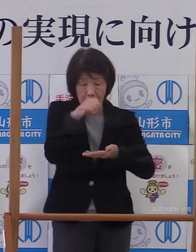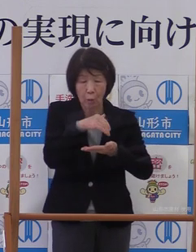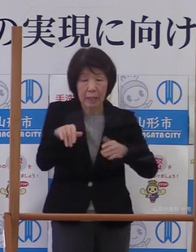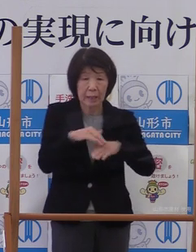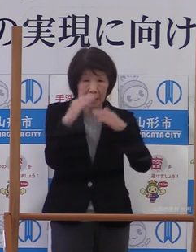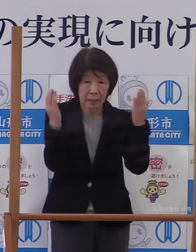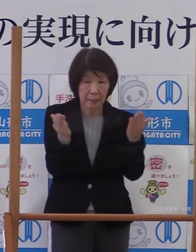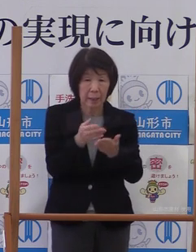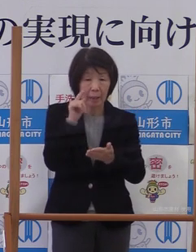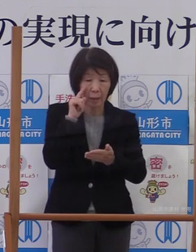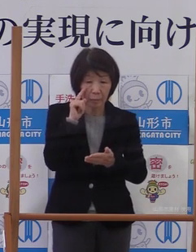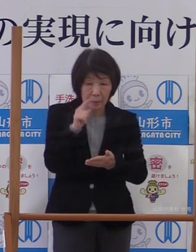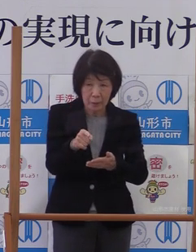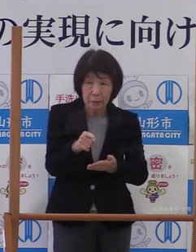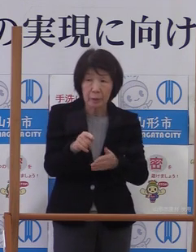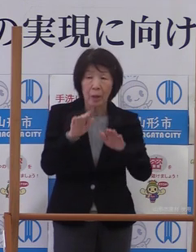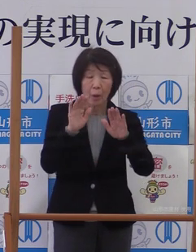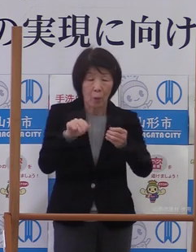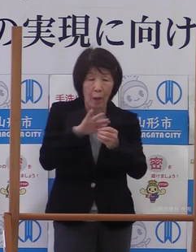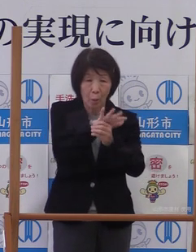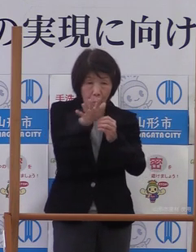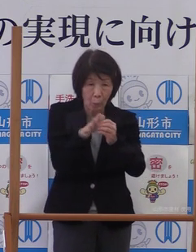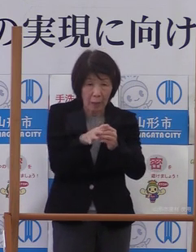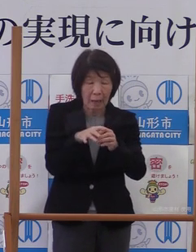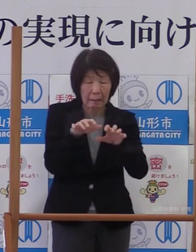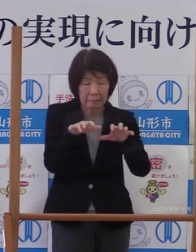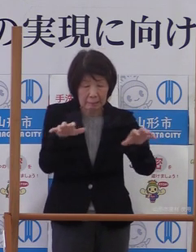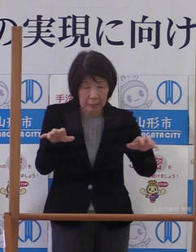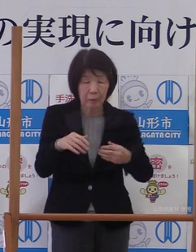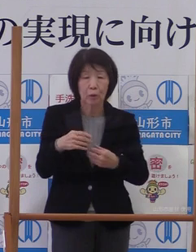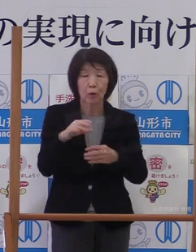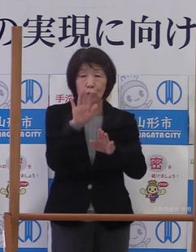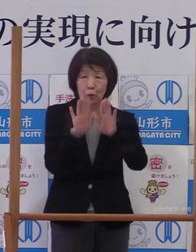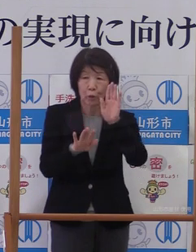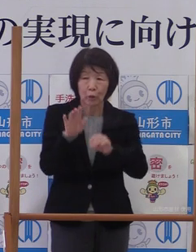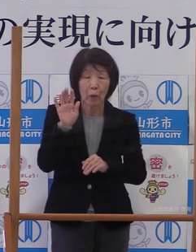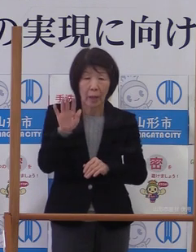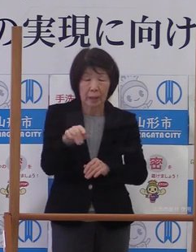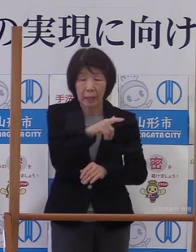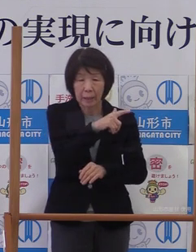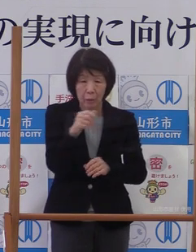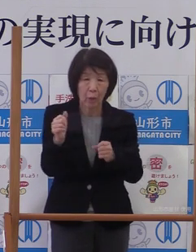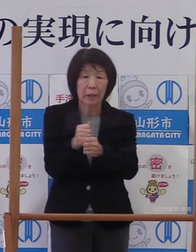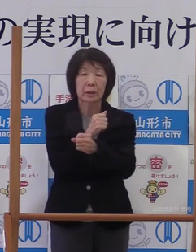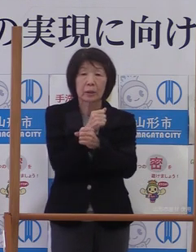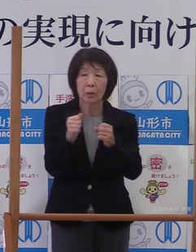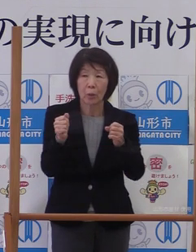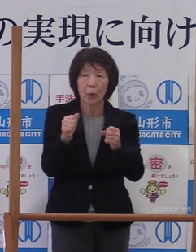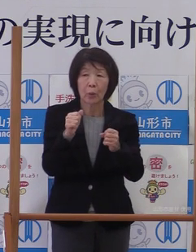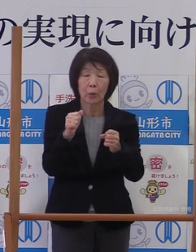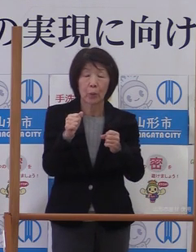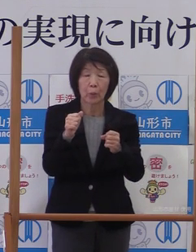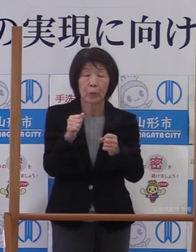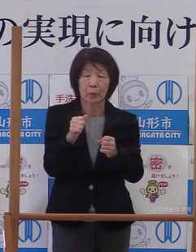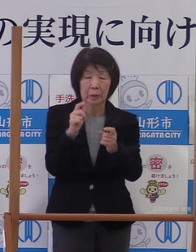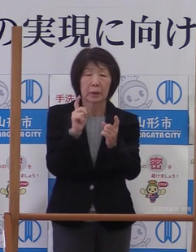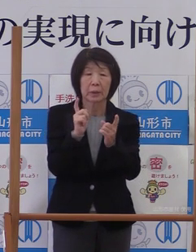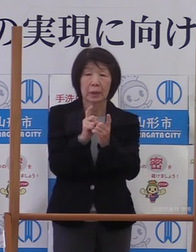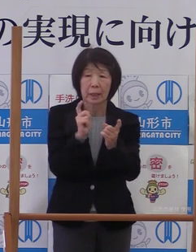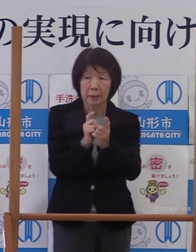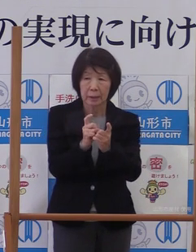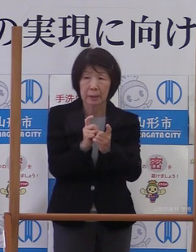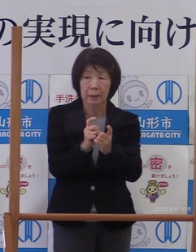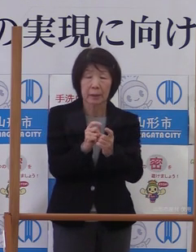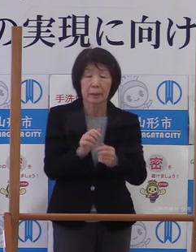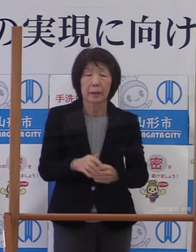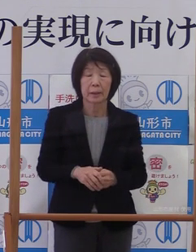と、まあ、こういうコロナの状況ですので、抜本的にですね、いろんな事業の見直しで、まあ、先ほどもちょっと質問ありましたが、選択集中